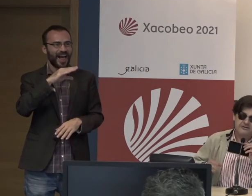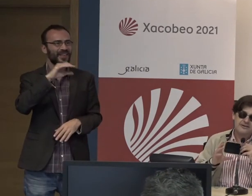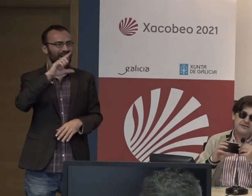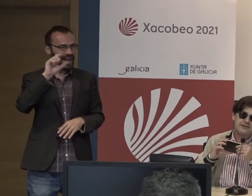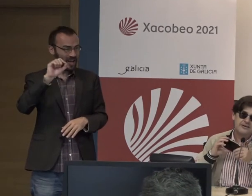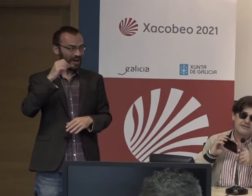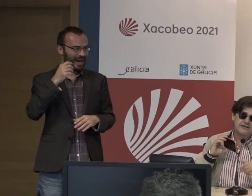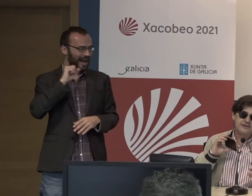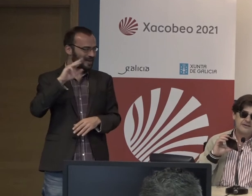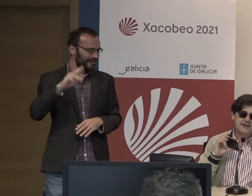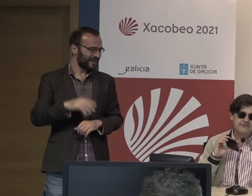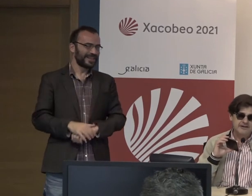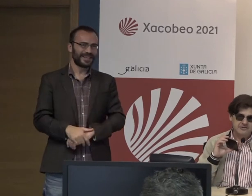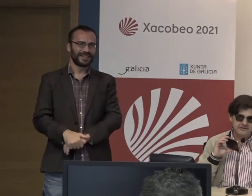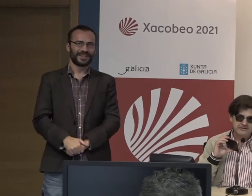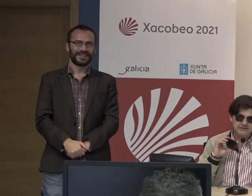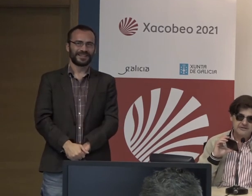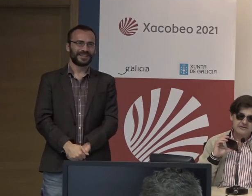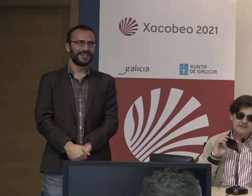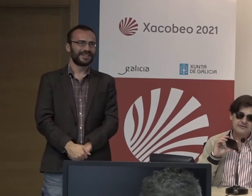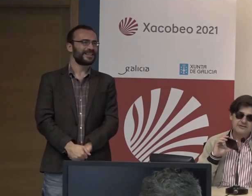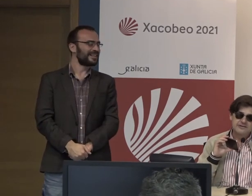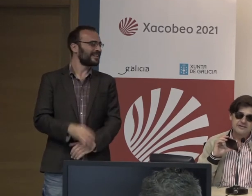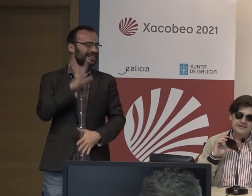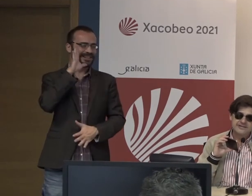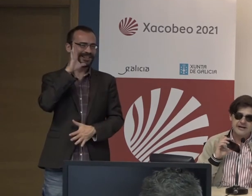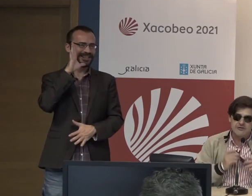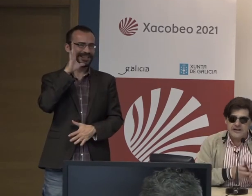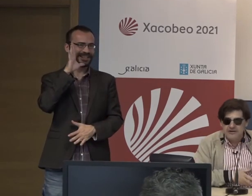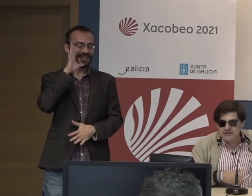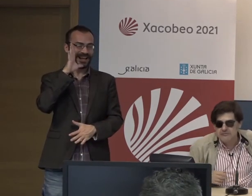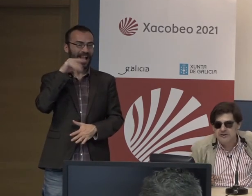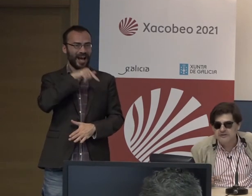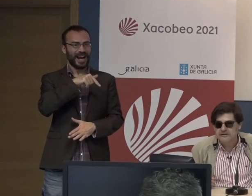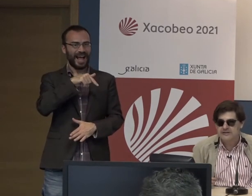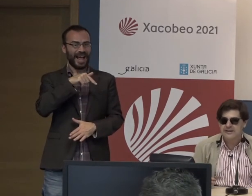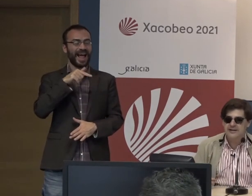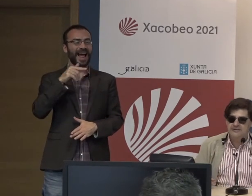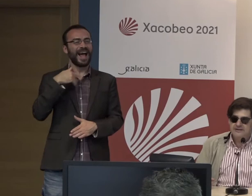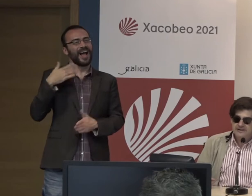cuento. Ahí viene a cuento. Les está contando a todo el mundo,